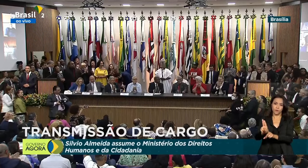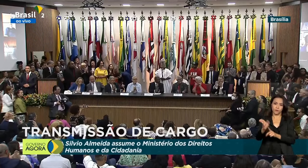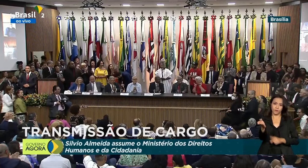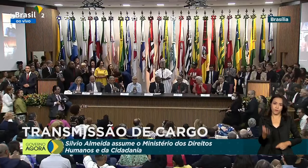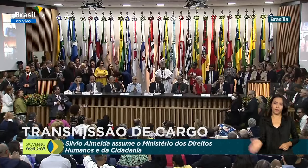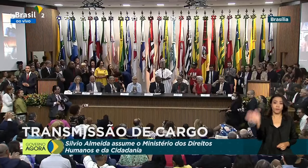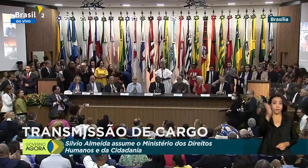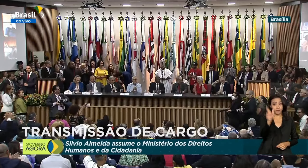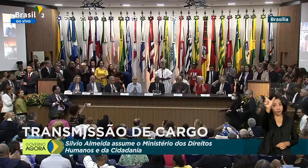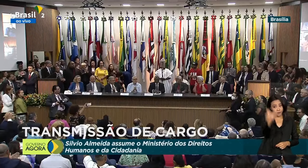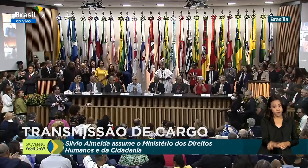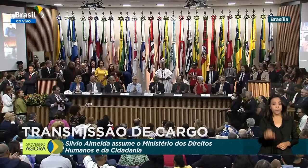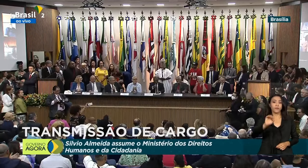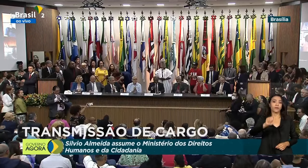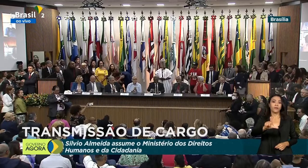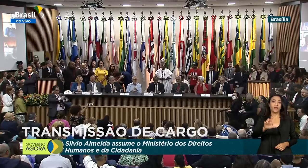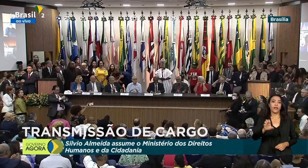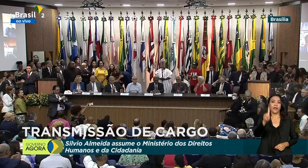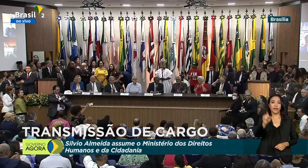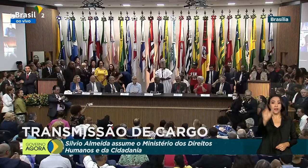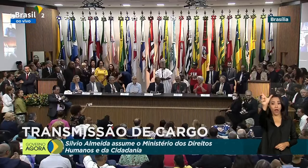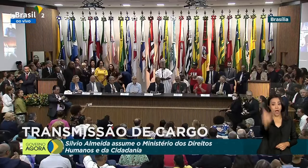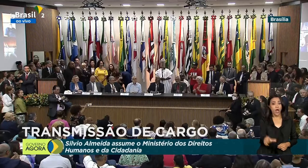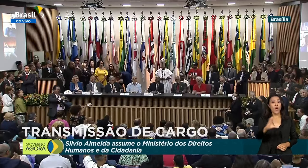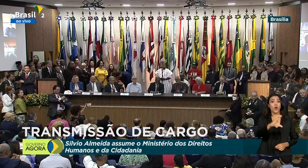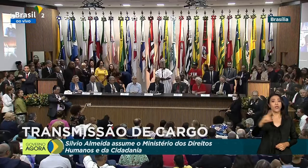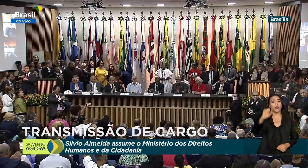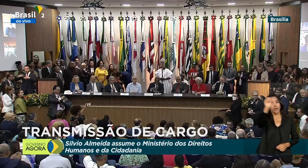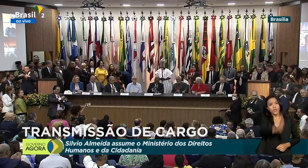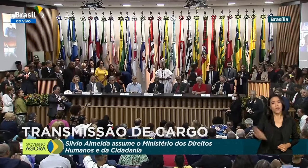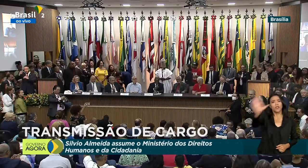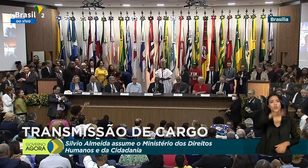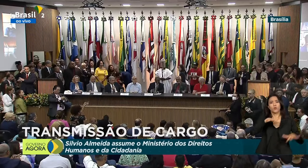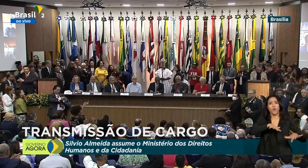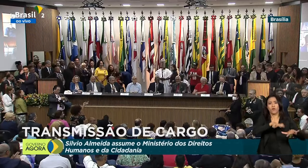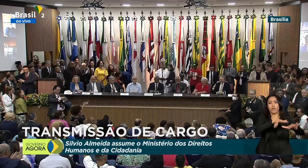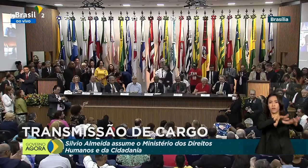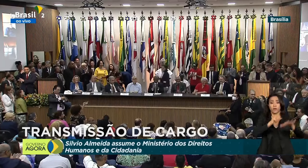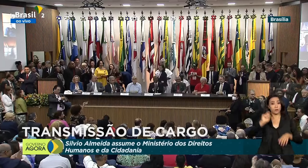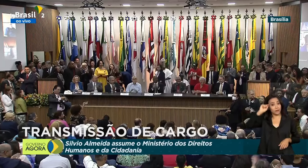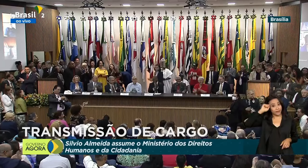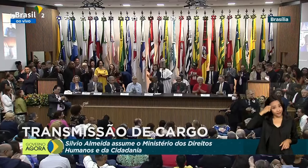Leda Leal coordenadora Nacional do movimento negro Unificado